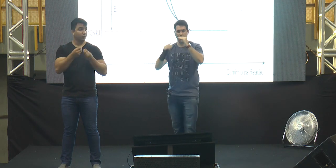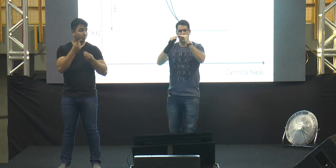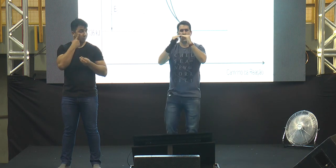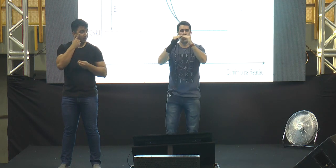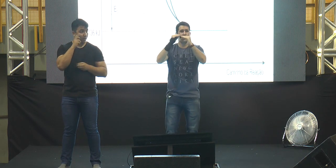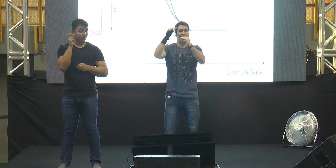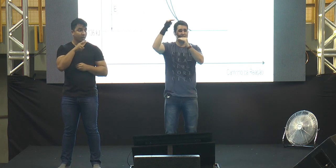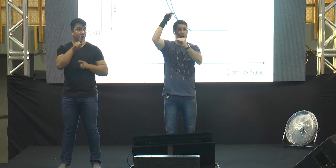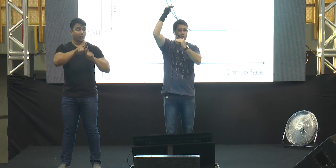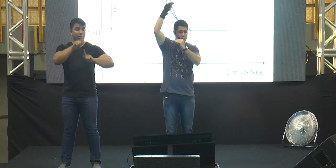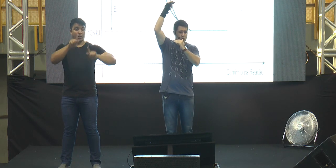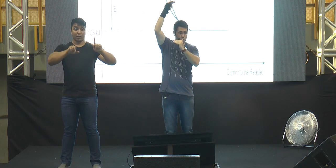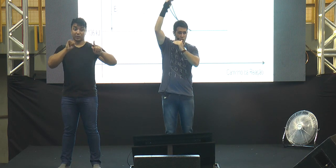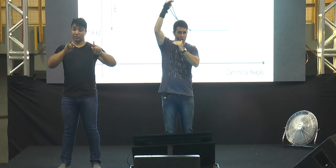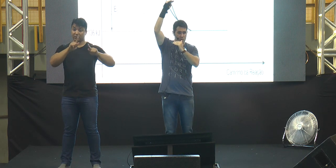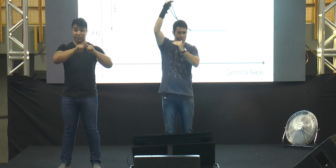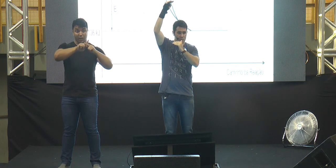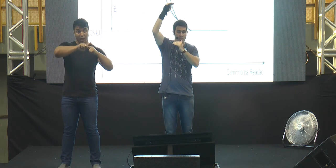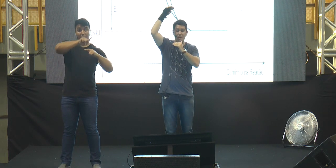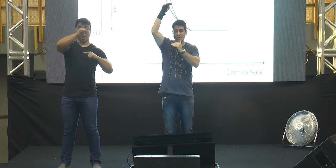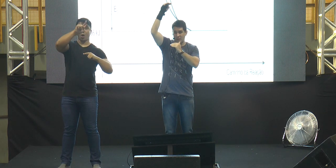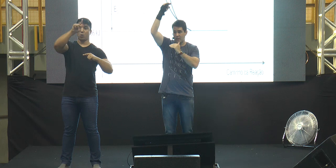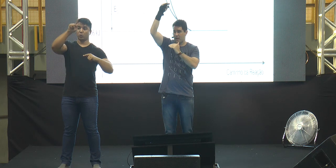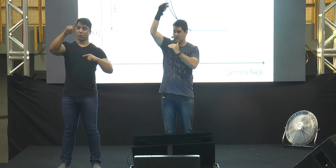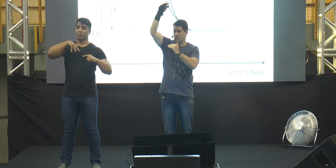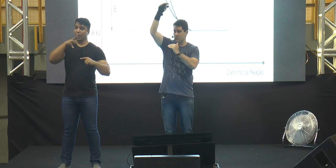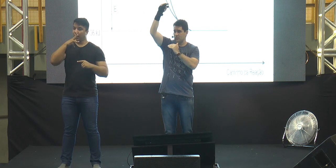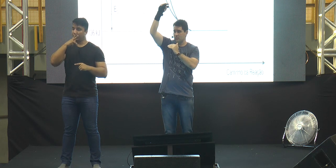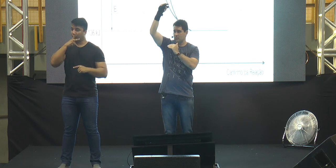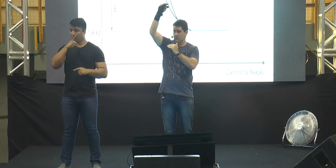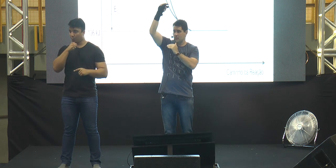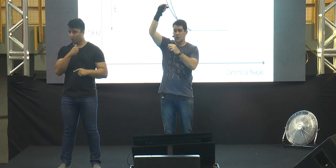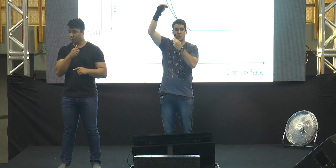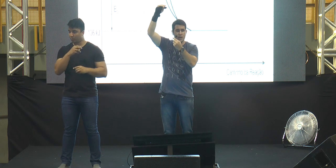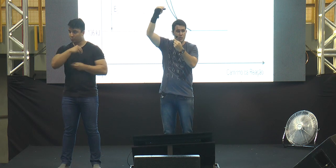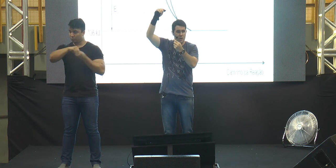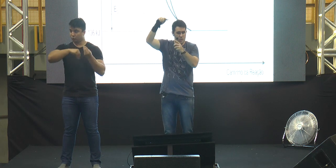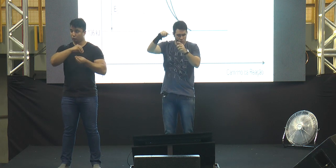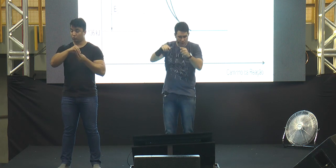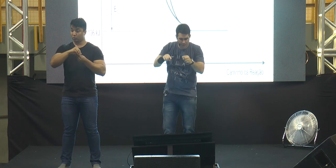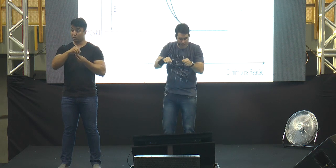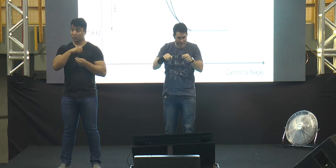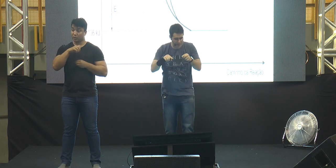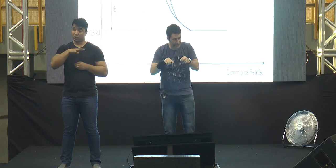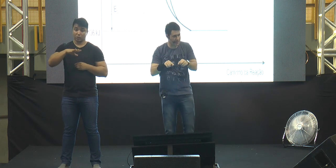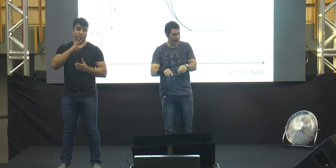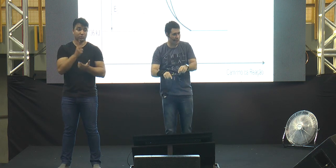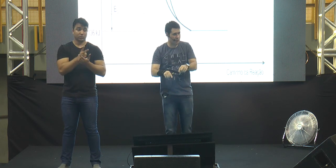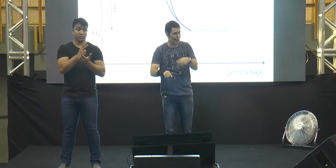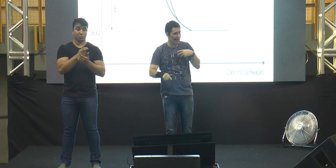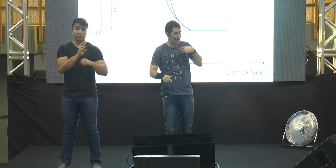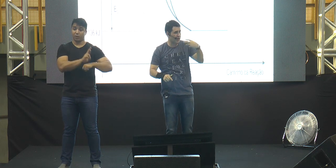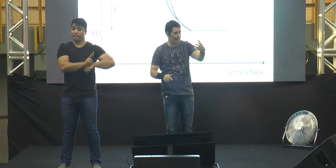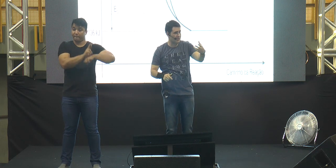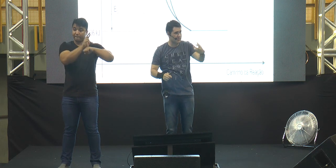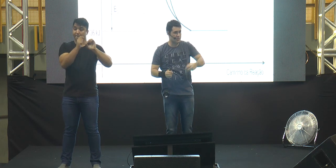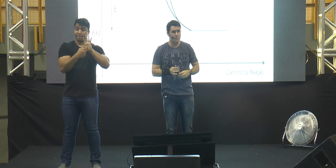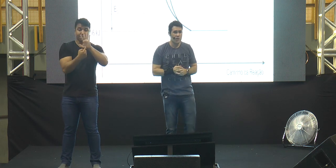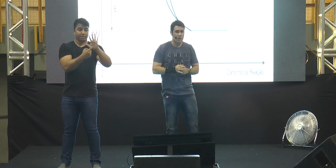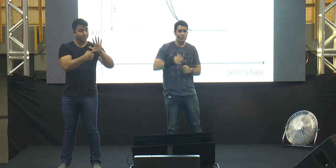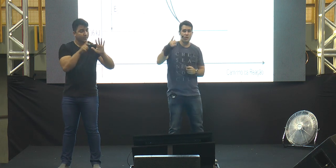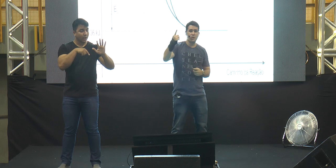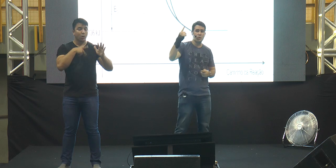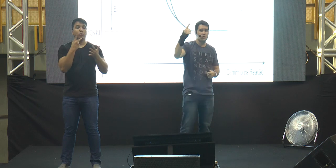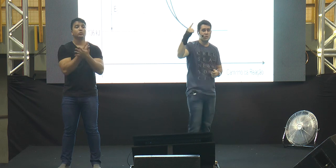gráfico, quanto mais alto for a curva, mais lenta é a reação. E geralmente, quando ele me apresenta esse gráfico, o que foi que